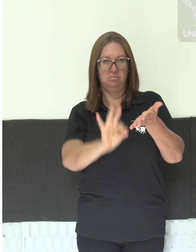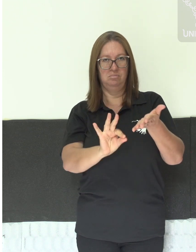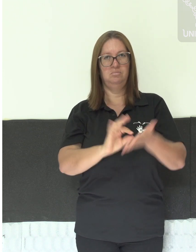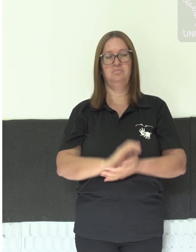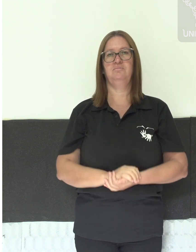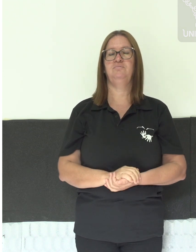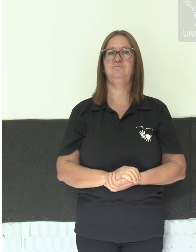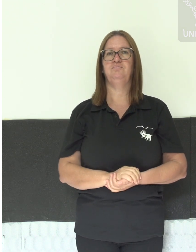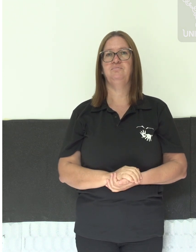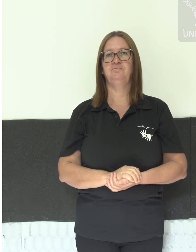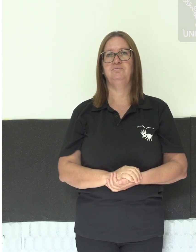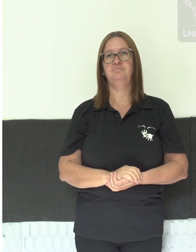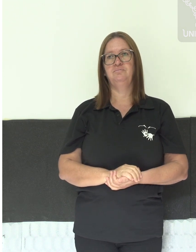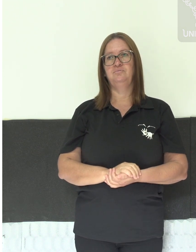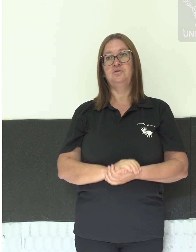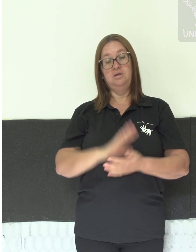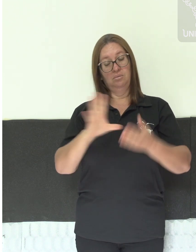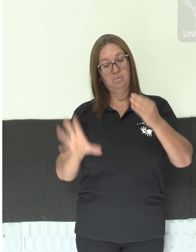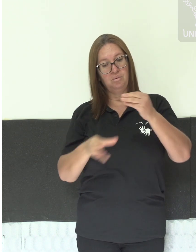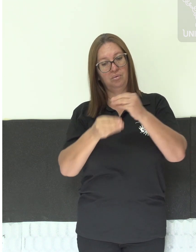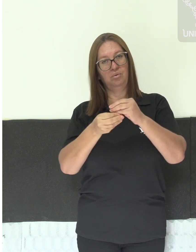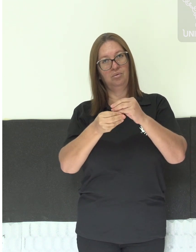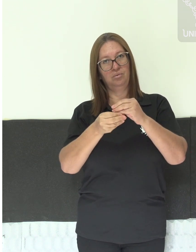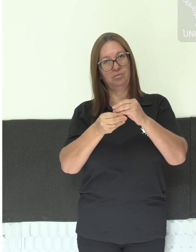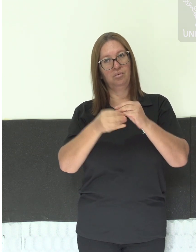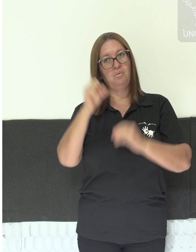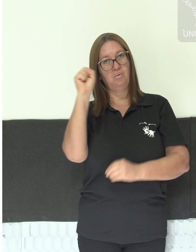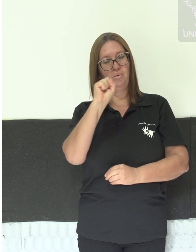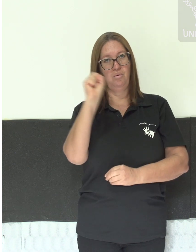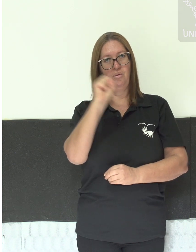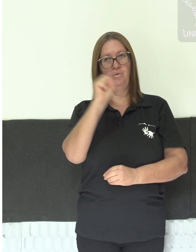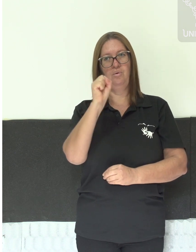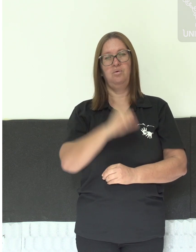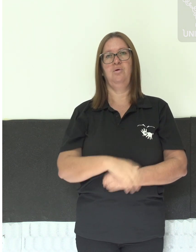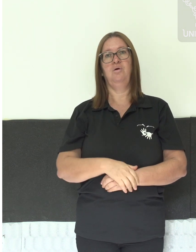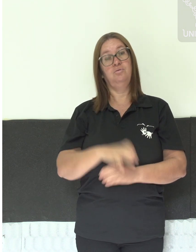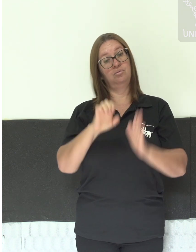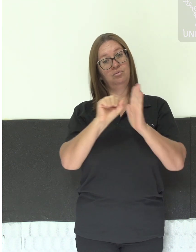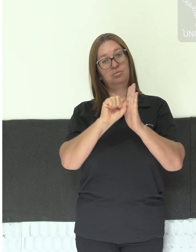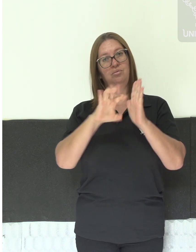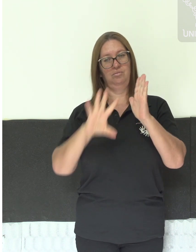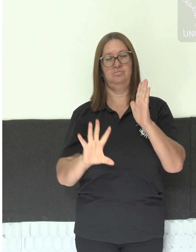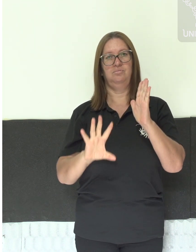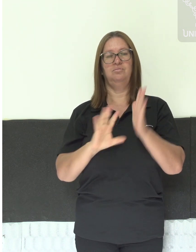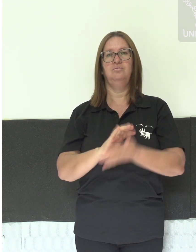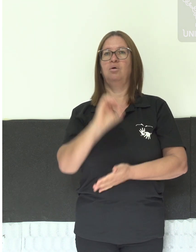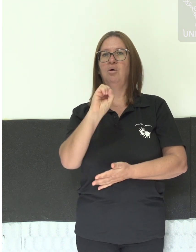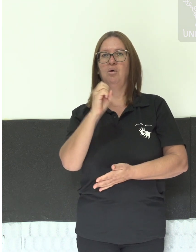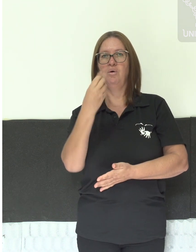assinado, elencado no anexo 8º do presente edital,